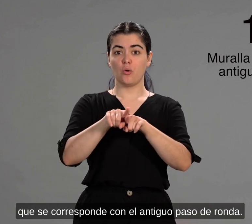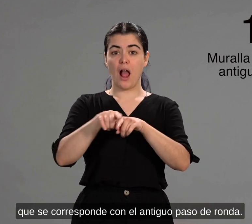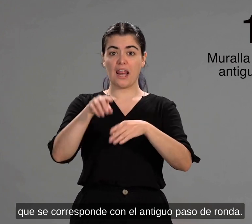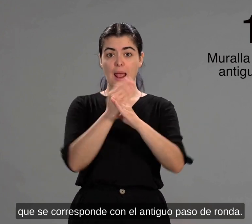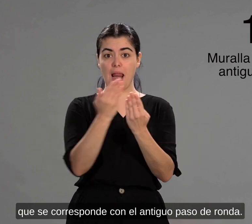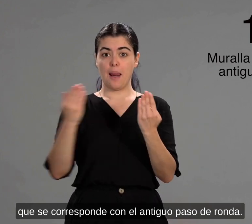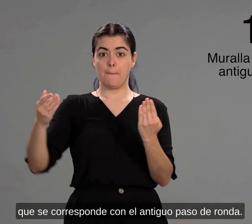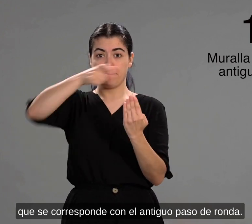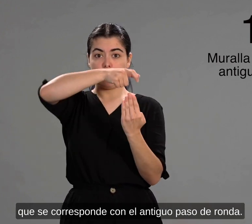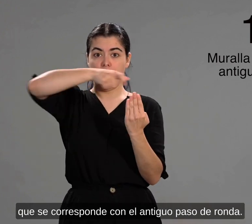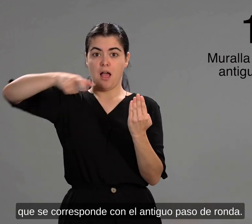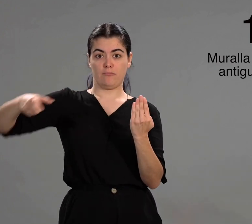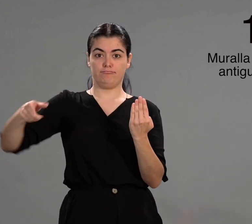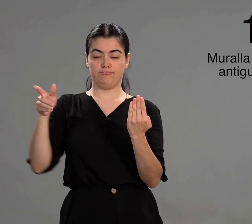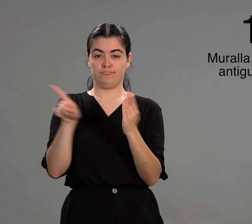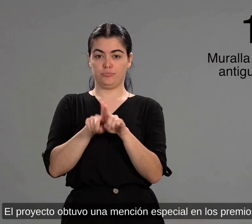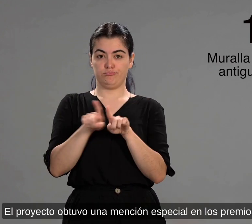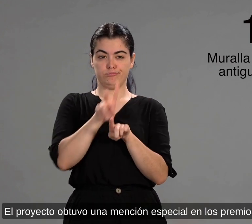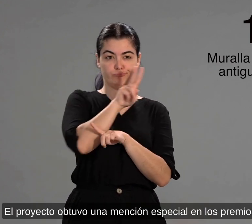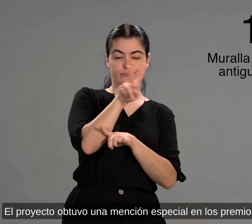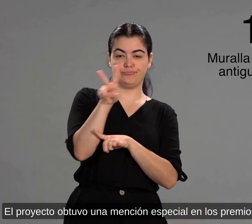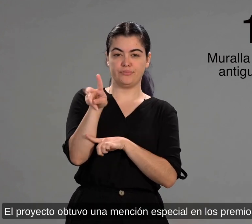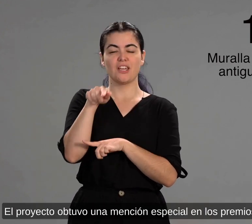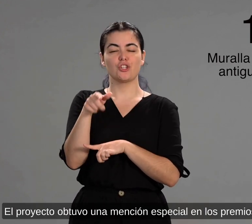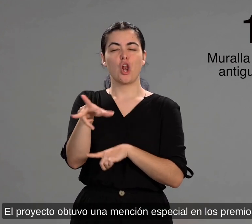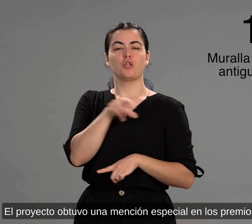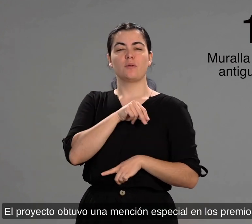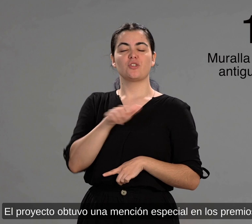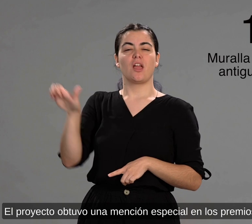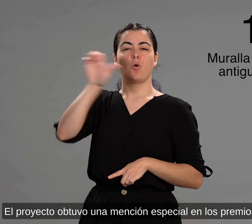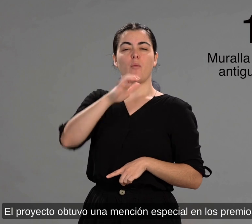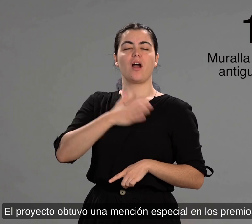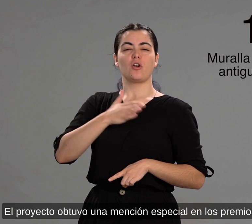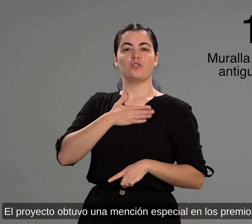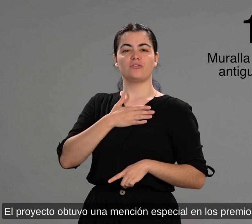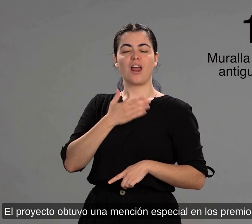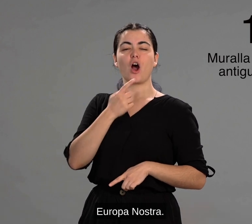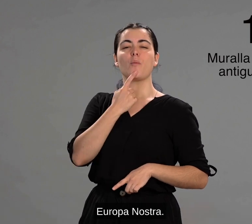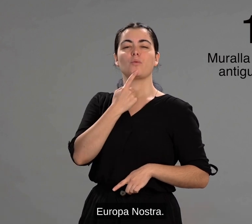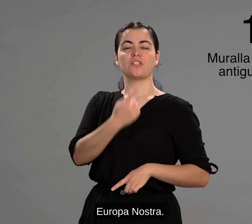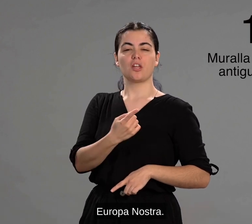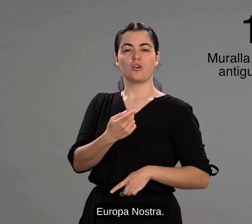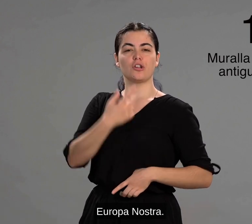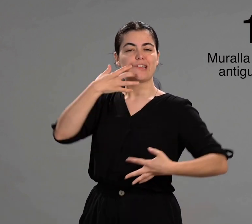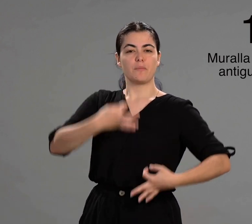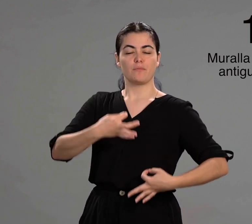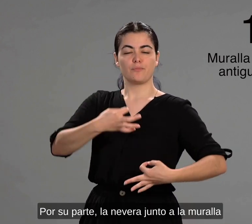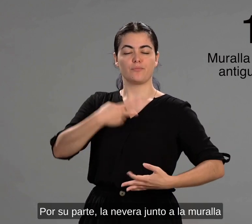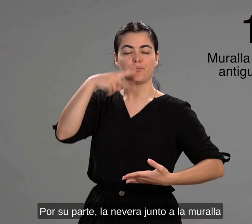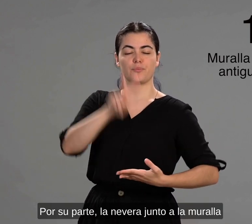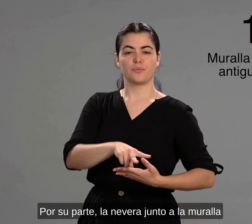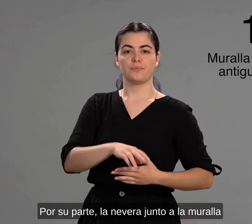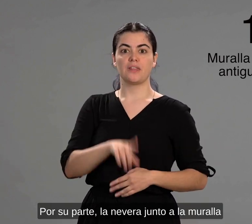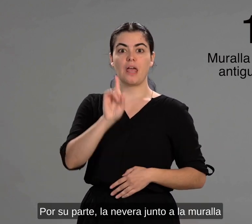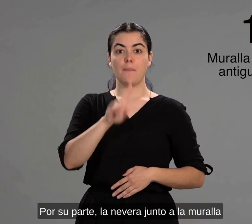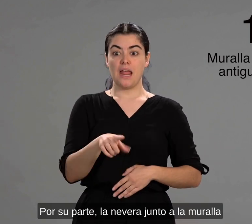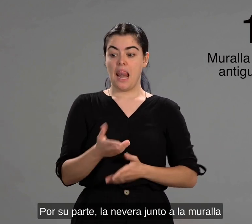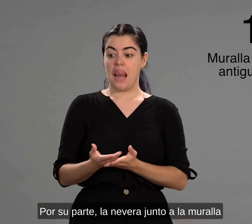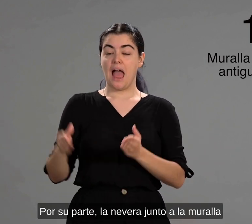antiguo paso de ronda. El proyecto obtuvo una mención especial en los Premios Europa Nostra. Por su parte, la nevera junto a la